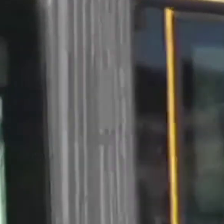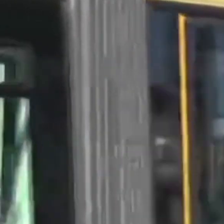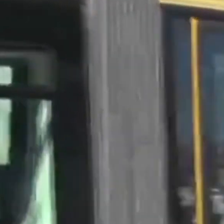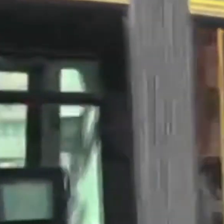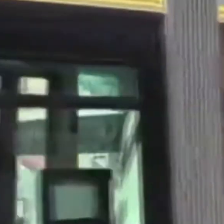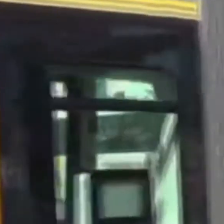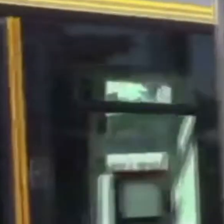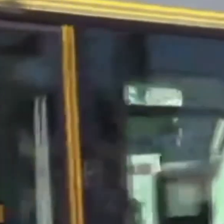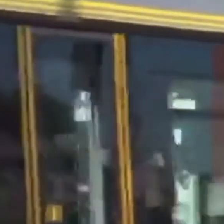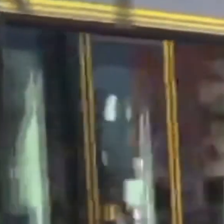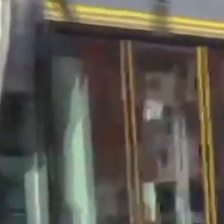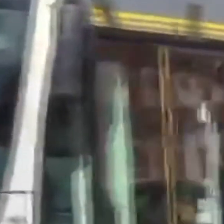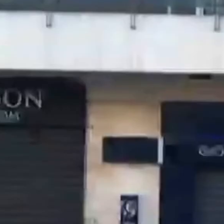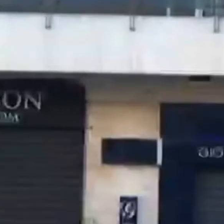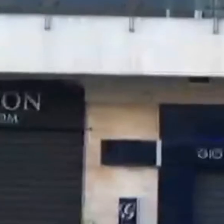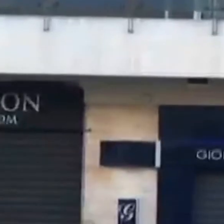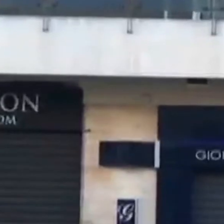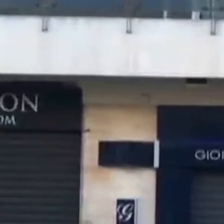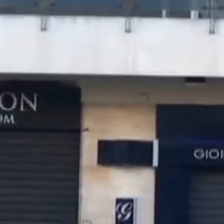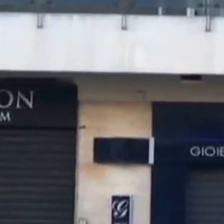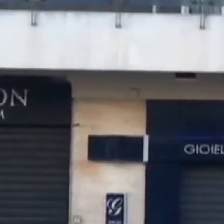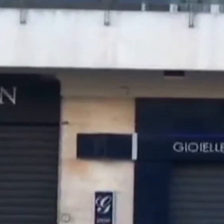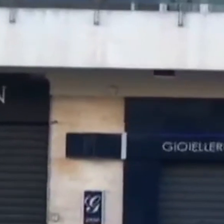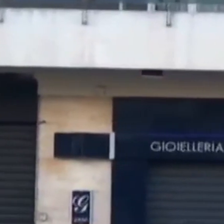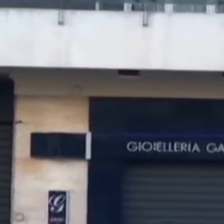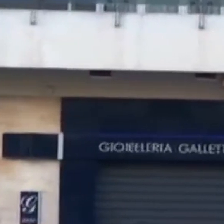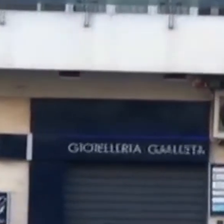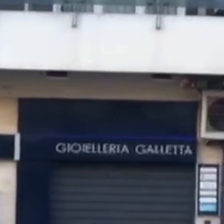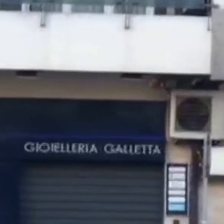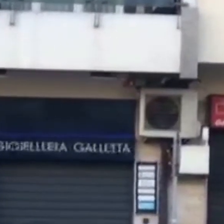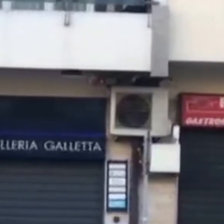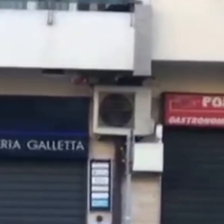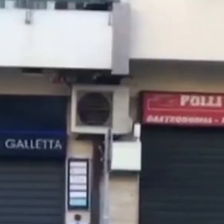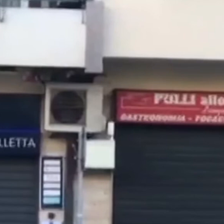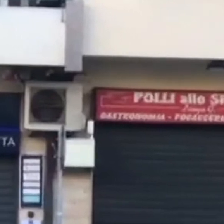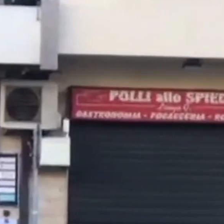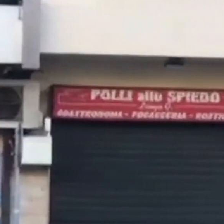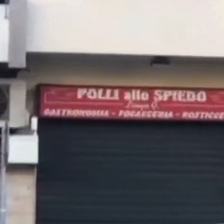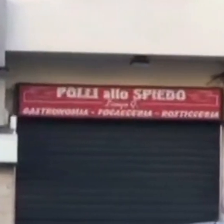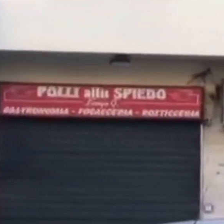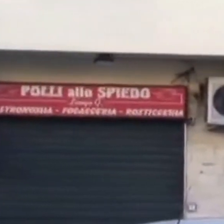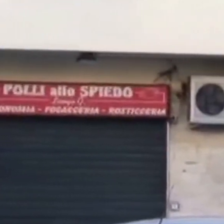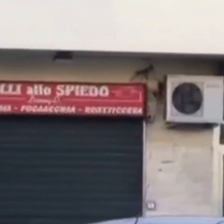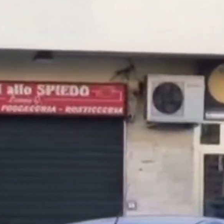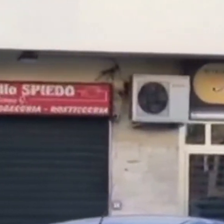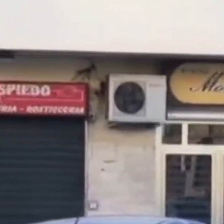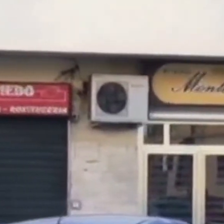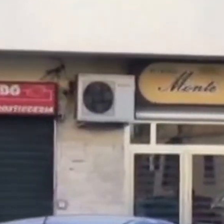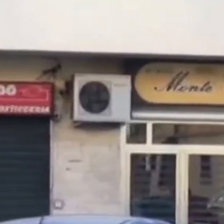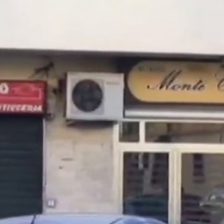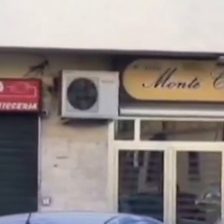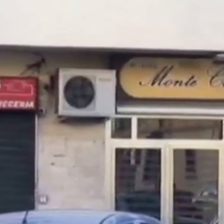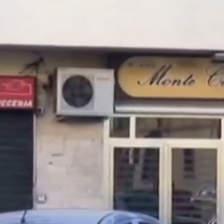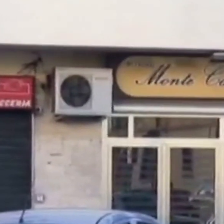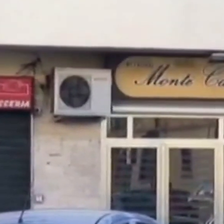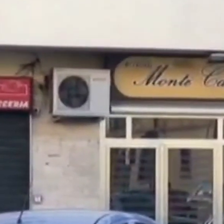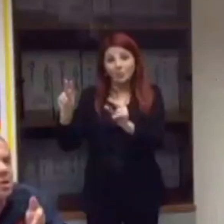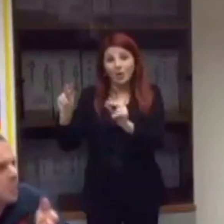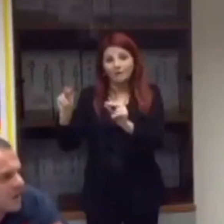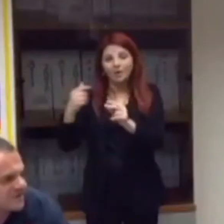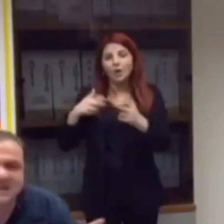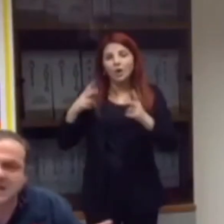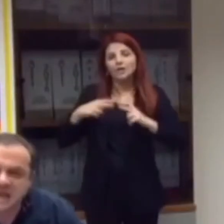punti del decreto entro stasera, senza far entrare comunque in vigore l'ordinanza comunale. Ora io spero che in meno di 24 ore mi